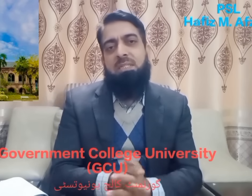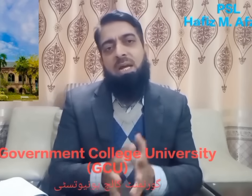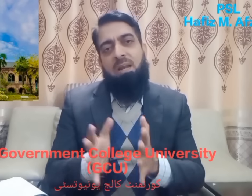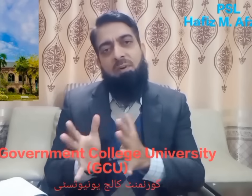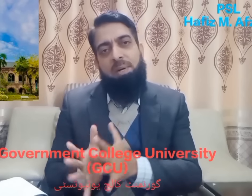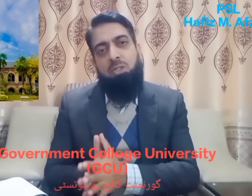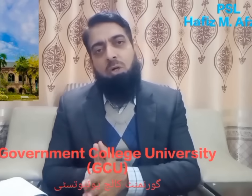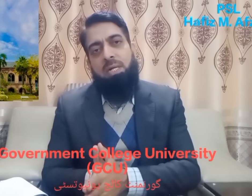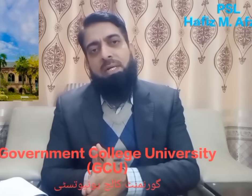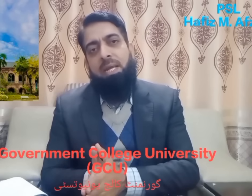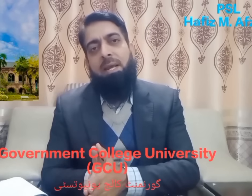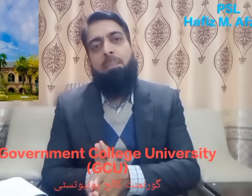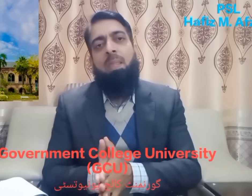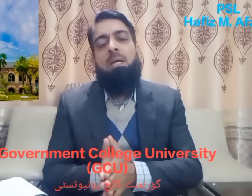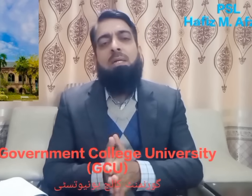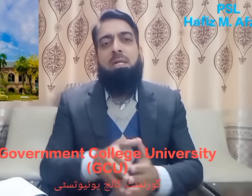जिस तरह अल्फाबेट शॉर्टकट है कि